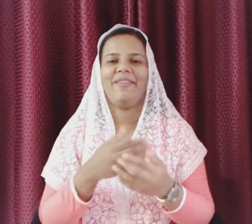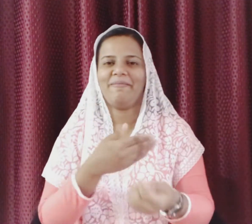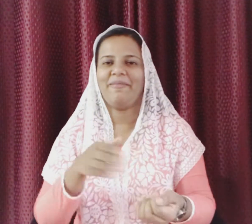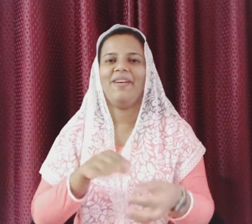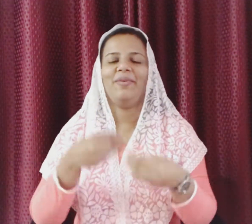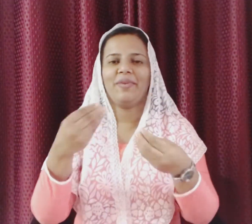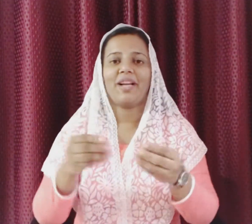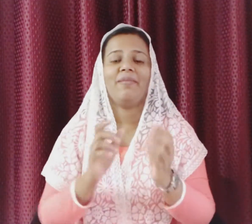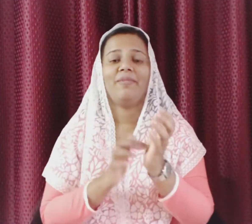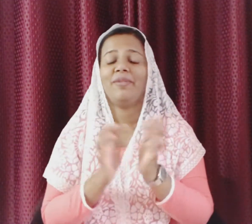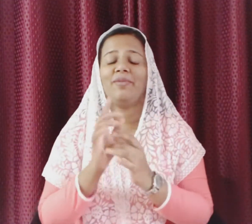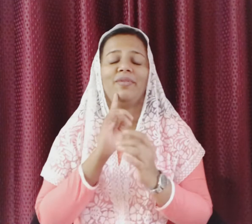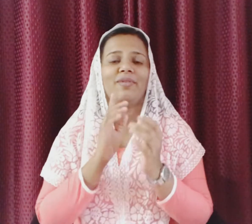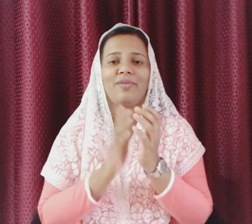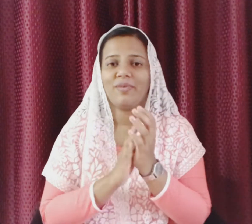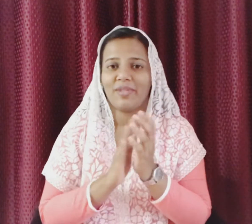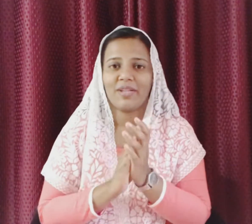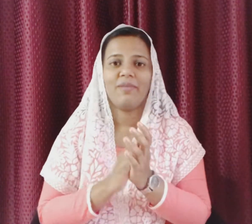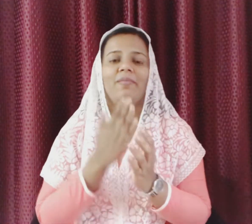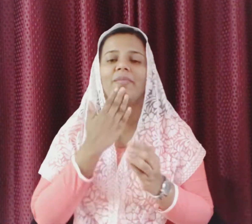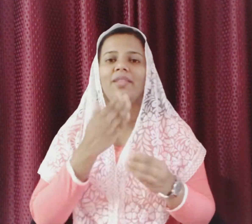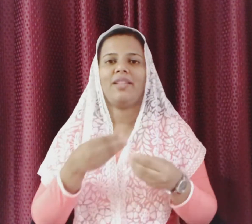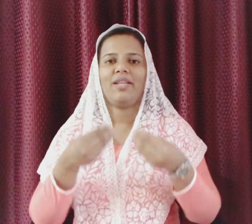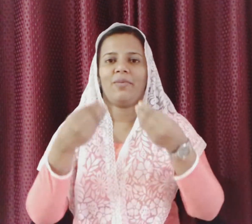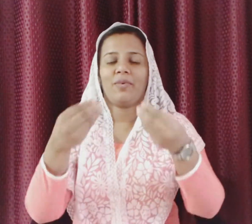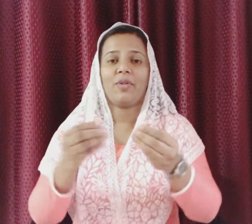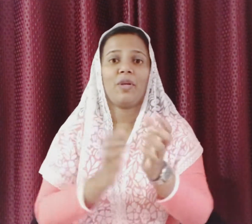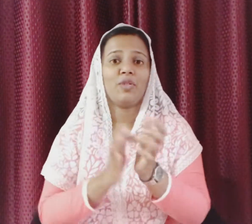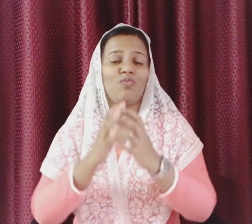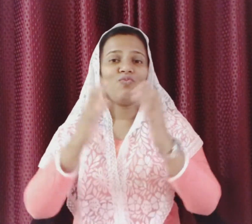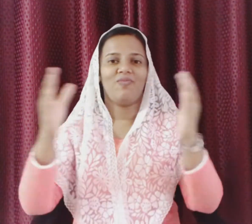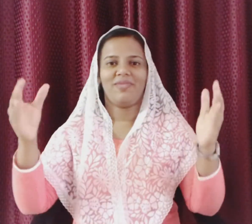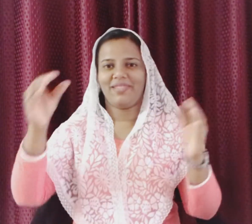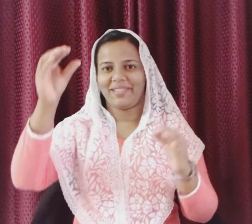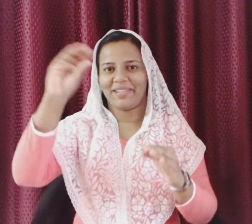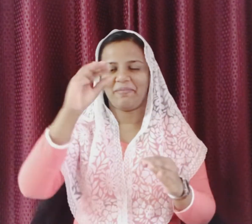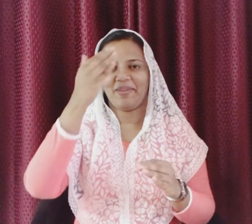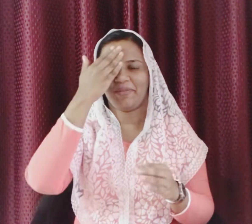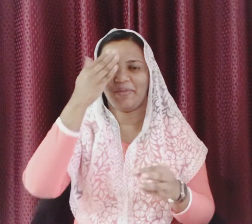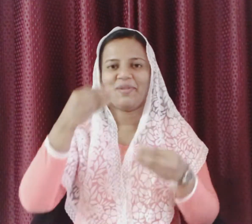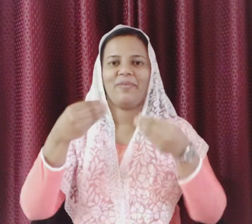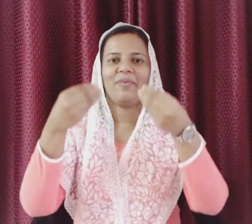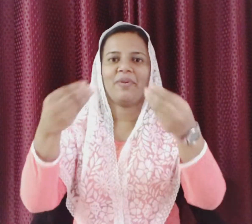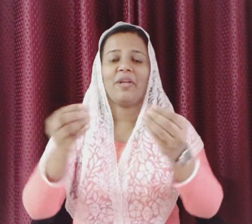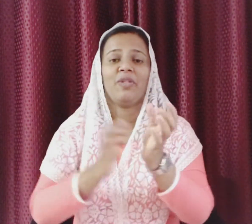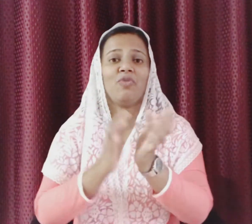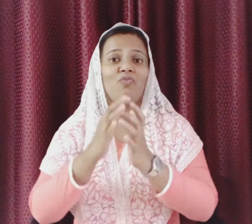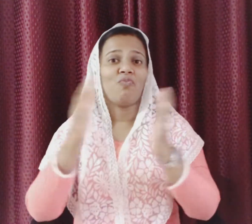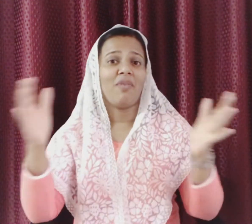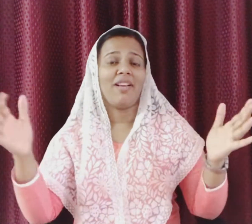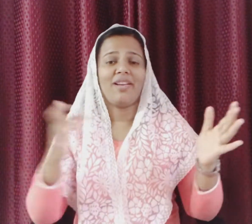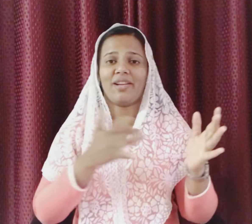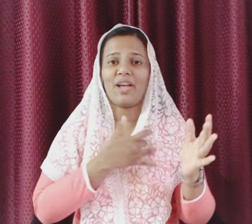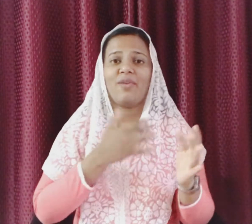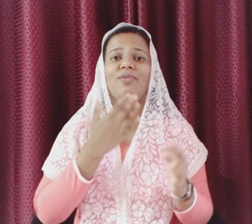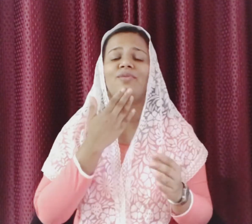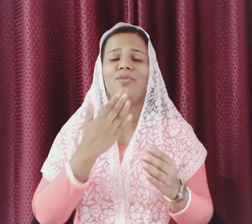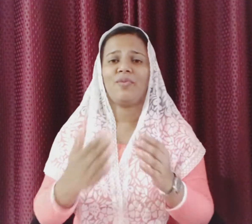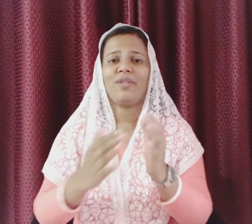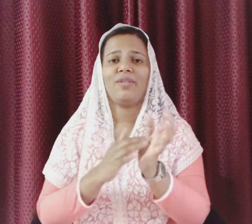ആരാധിക്കുന്നു, ഞങ്ങളങ്ങേ സ്തുതിക്കുന്നു, ഞങ്ങളങ്ങേക്ക് നന്ദി പറയുന്നു. ദൈവത്തിൻ്റെ വൻ കൃപകൾക്കായിട്ട് സ്തോത്രം ചെയ്യുന്നു. കർത്താവിൻ്റെ വലിയ കരുണയ്ക്കായിട്ട് ഞങ്ങൾ സ്തോത്രം പറയുന്നു. ഹല്ലേലൂയ,